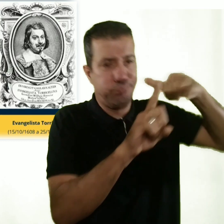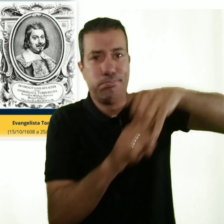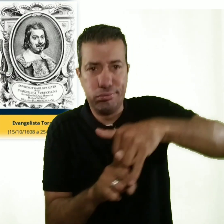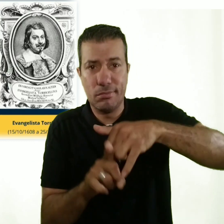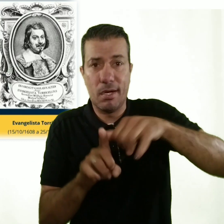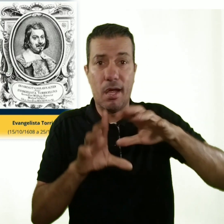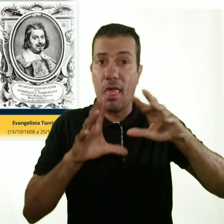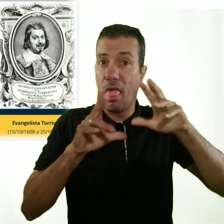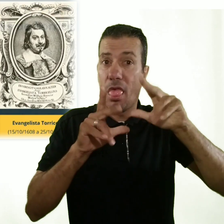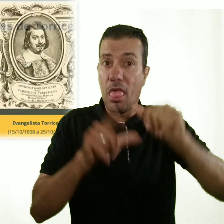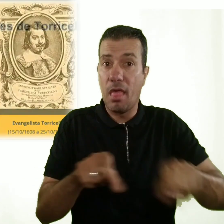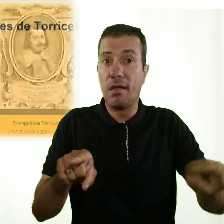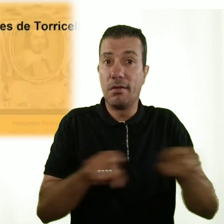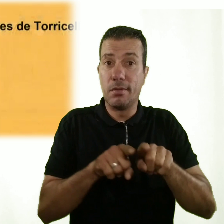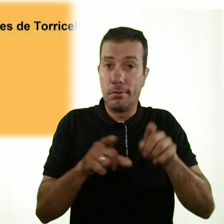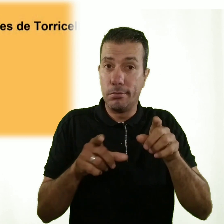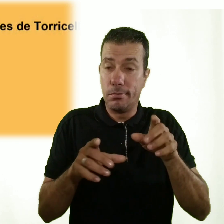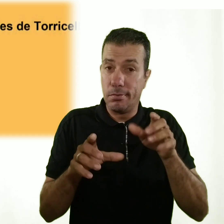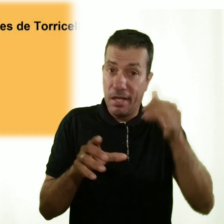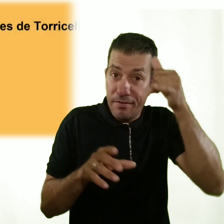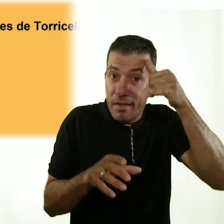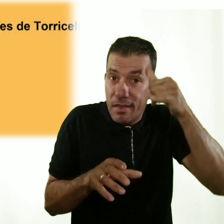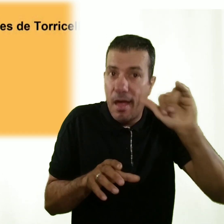são paralisados.